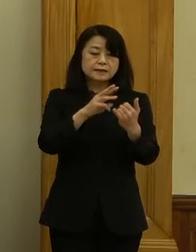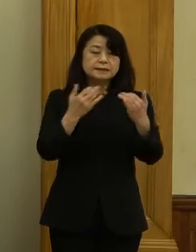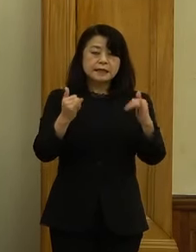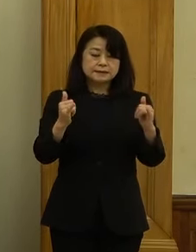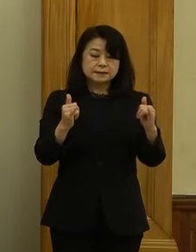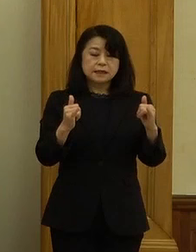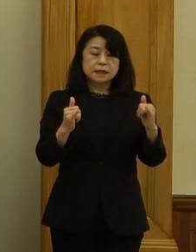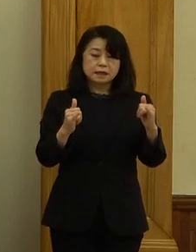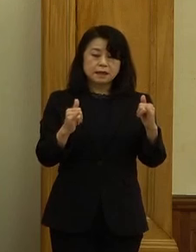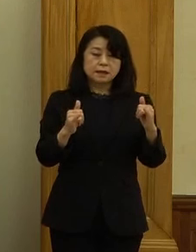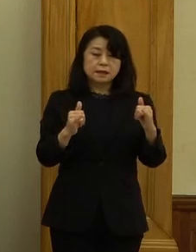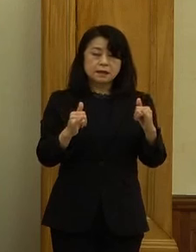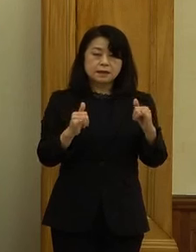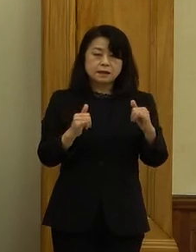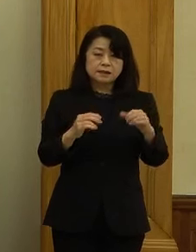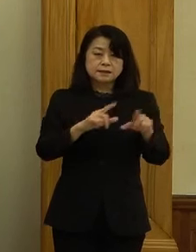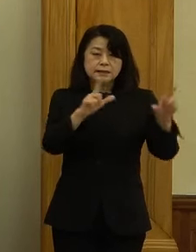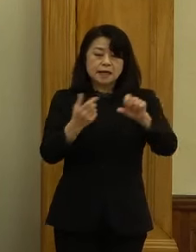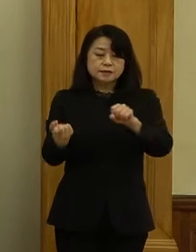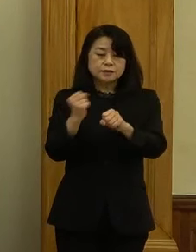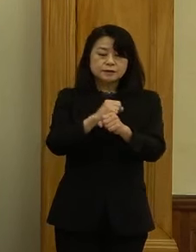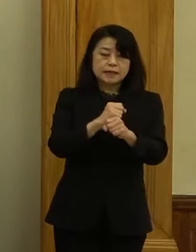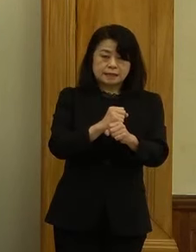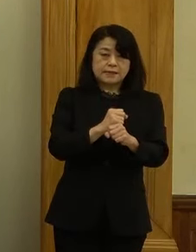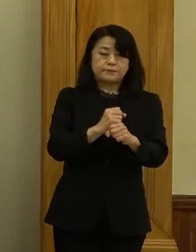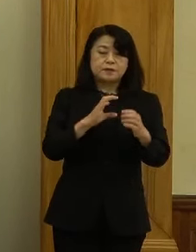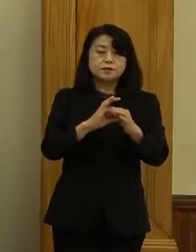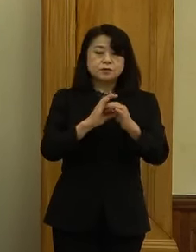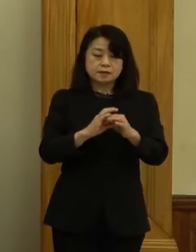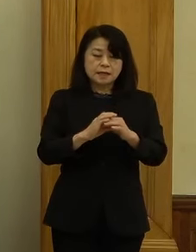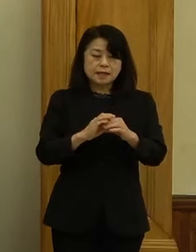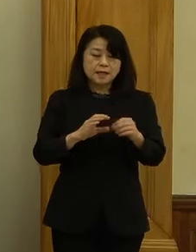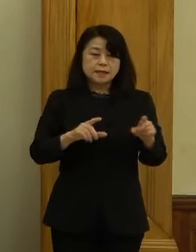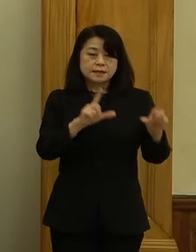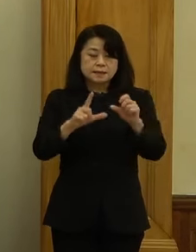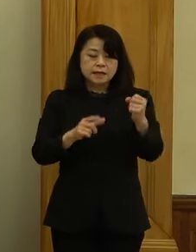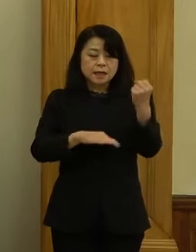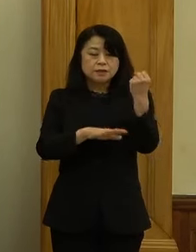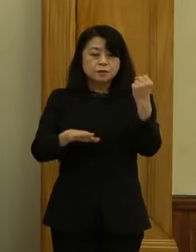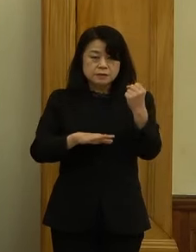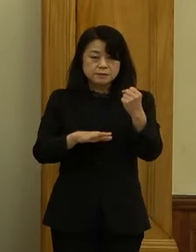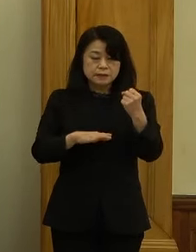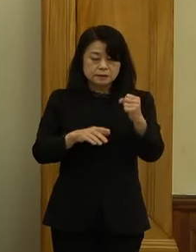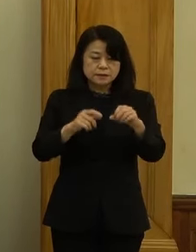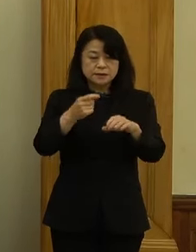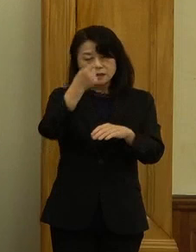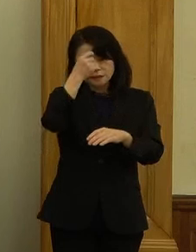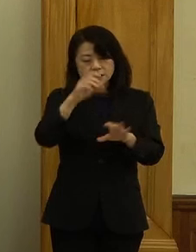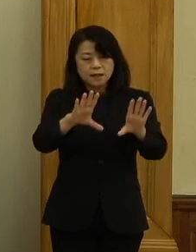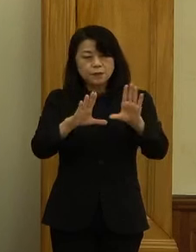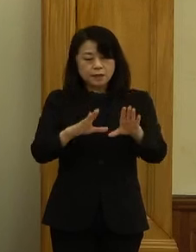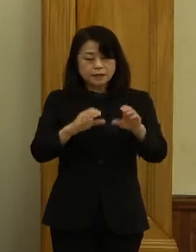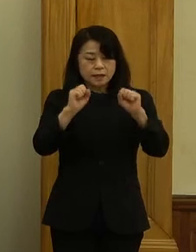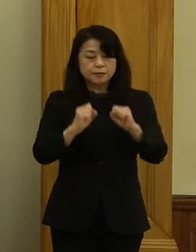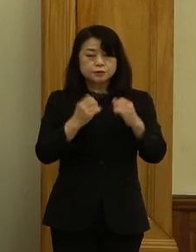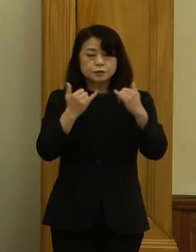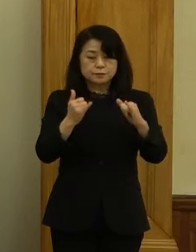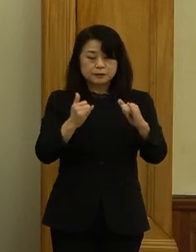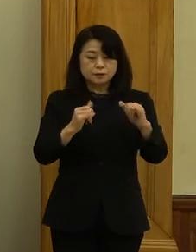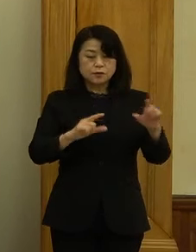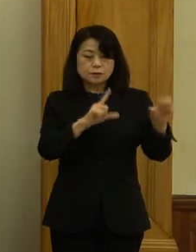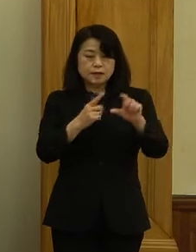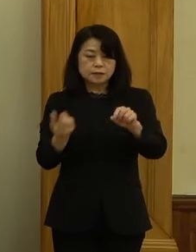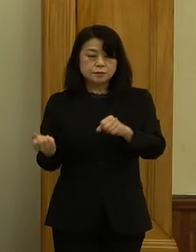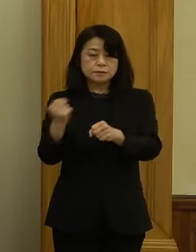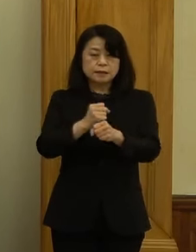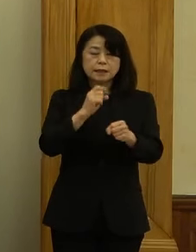生活再建支援法についてえ生活基盤にいしい被害を受けた住民の生活の再建を支援